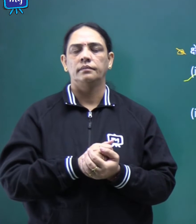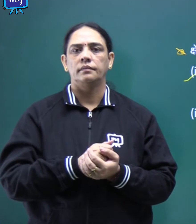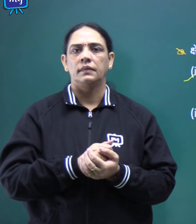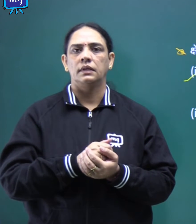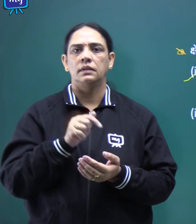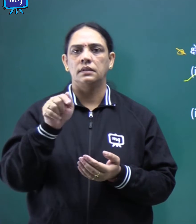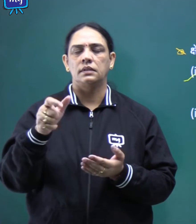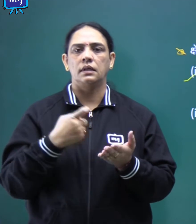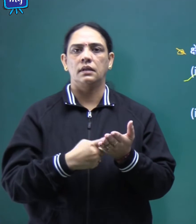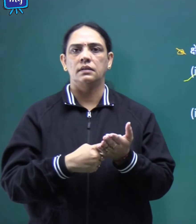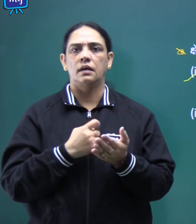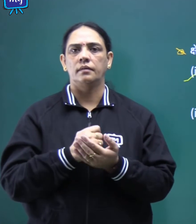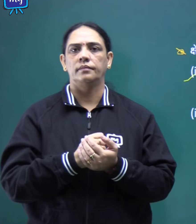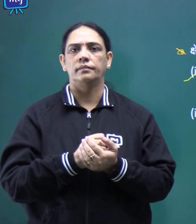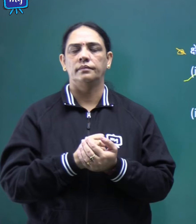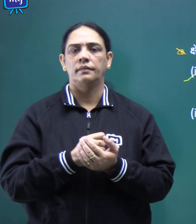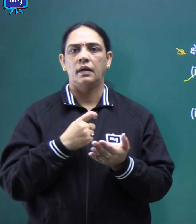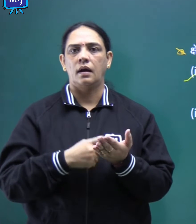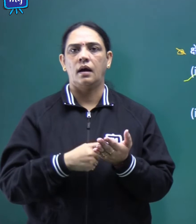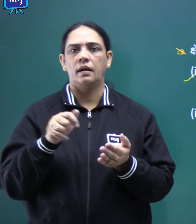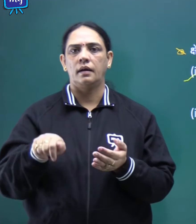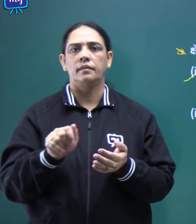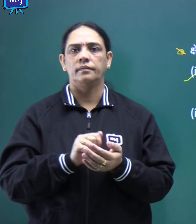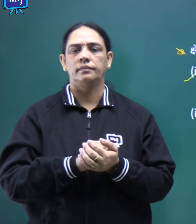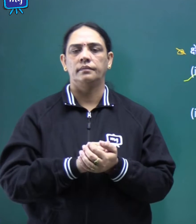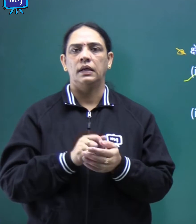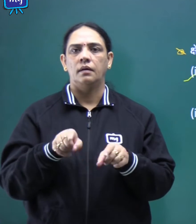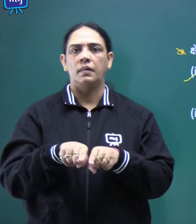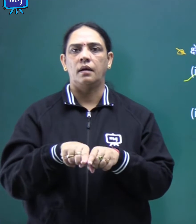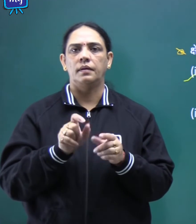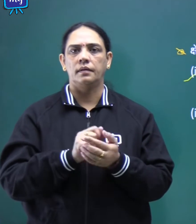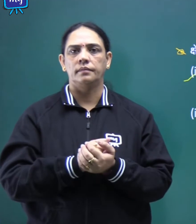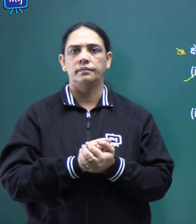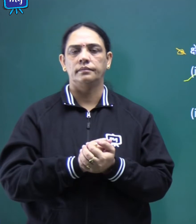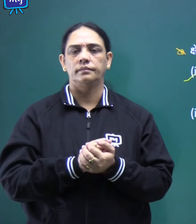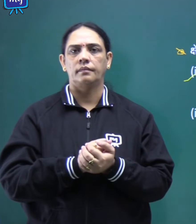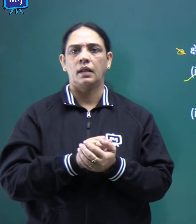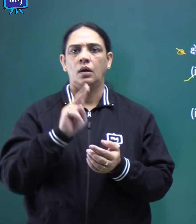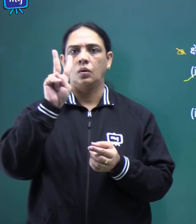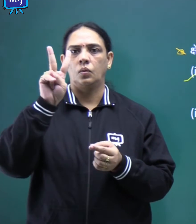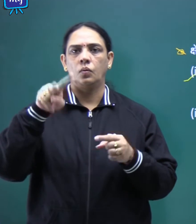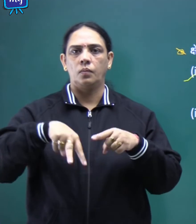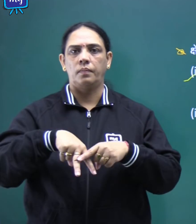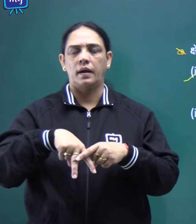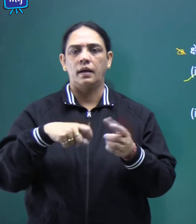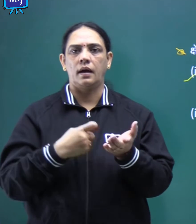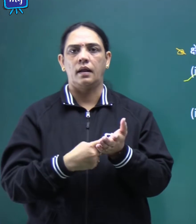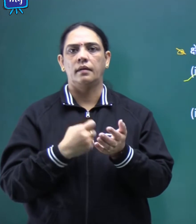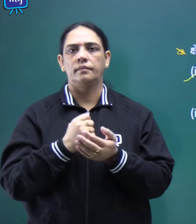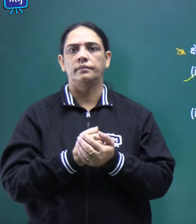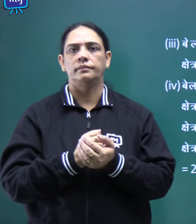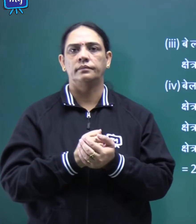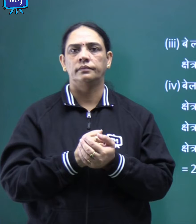जिसकी त्रिज्या r है बराबर 2 पाई r।